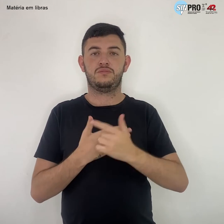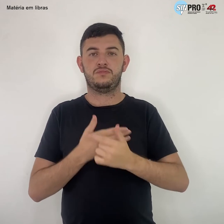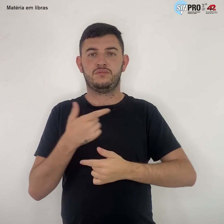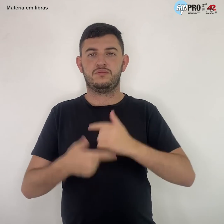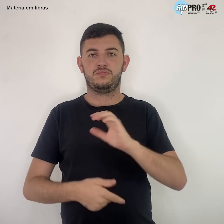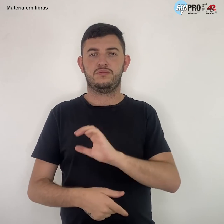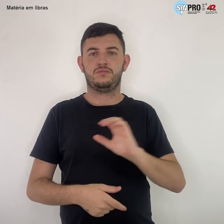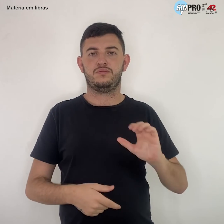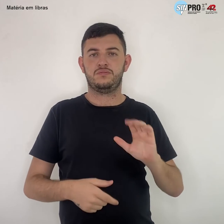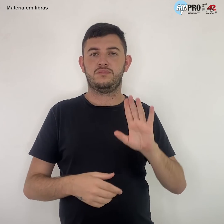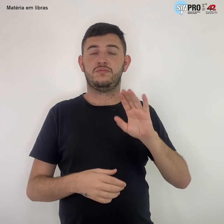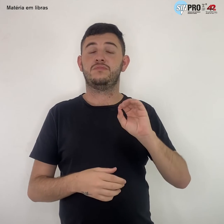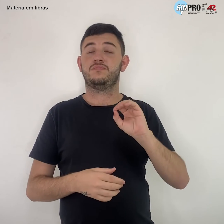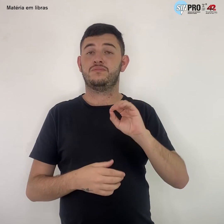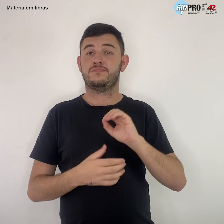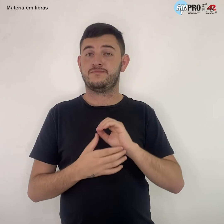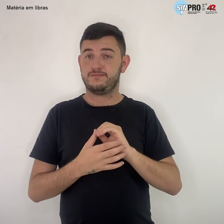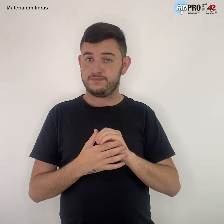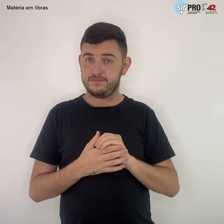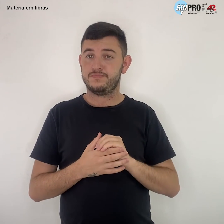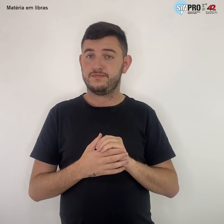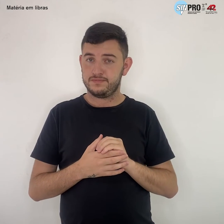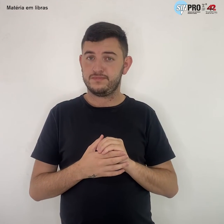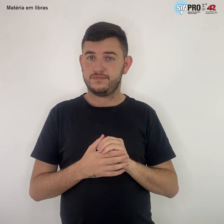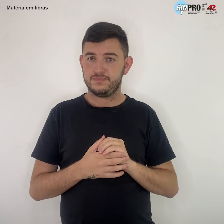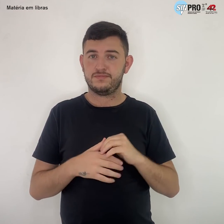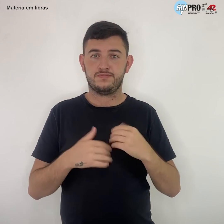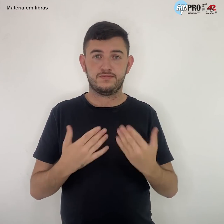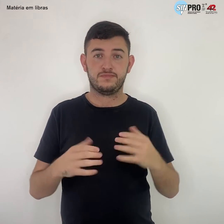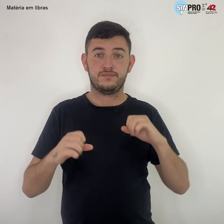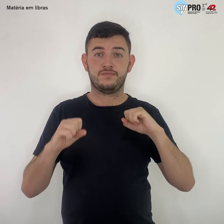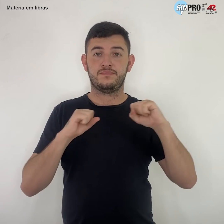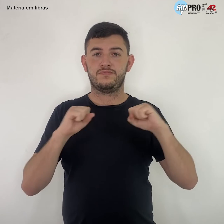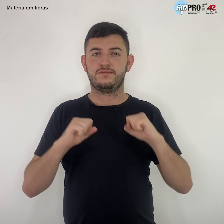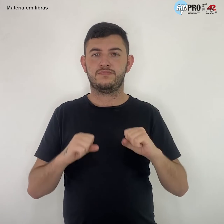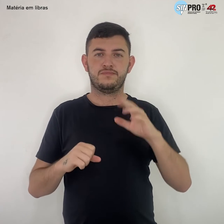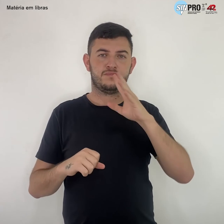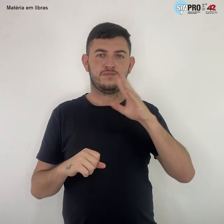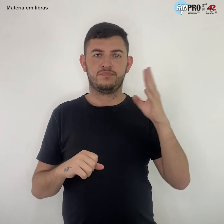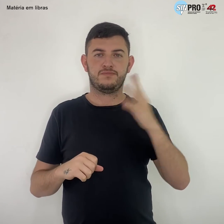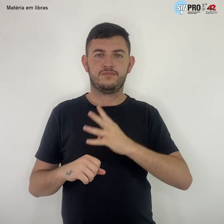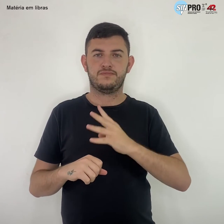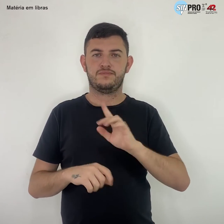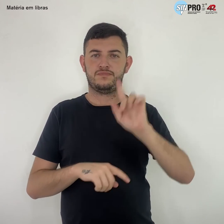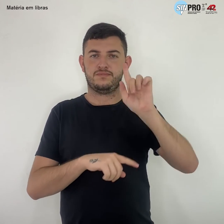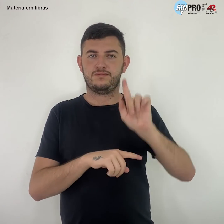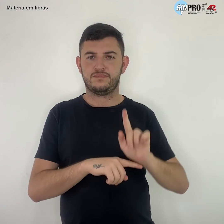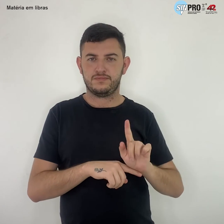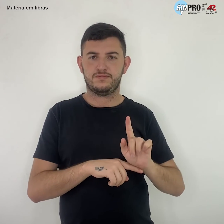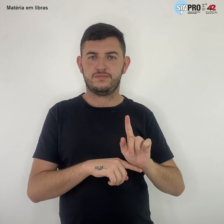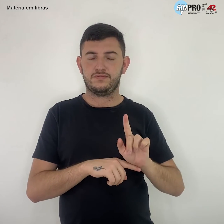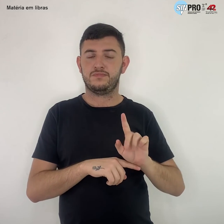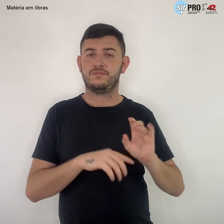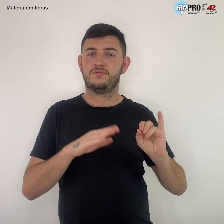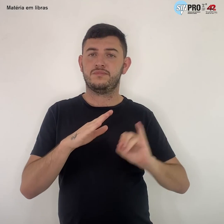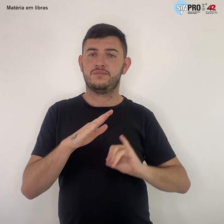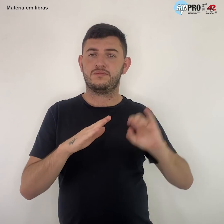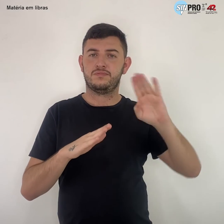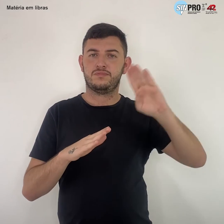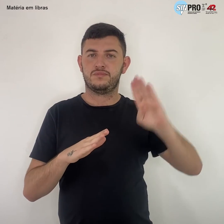comissionados. Os manifestantes acusam o gestor do Instituto Nacional de Estudos